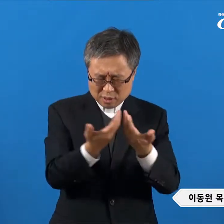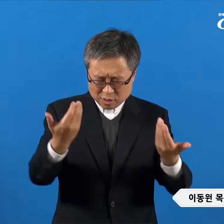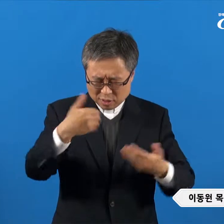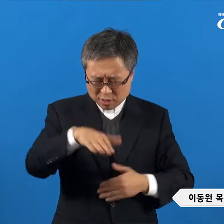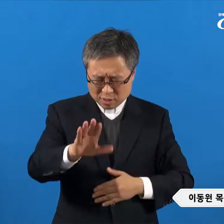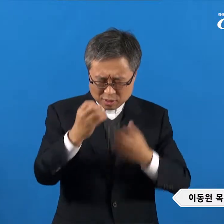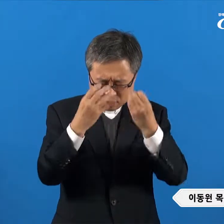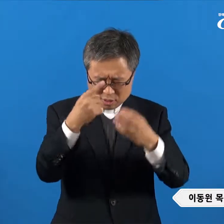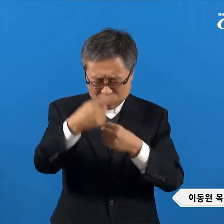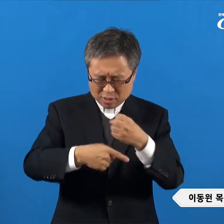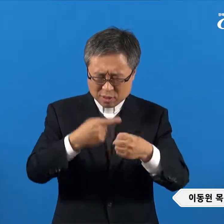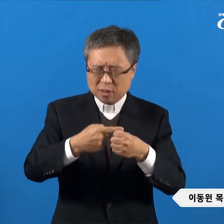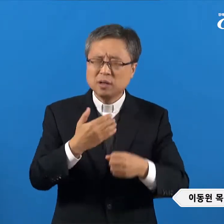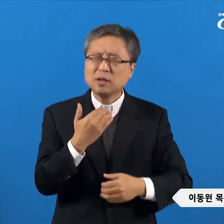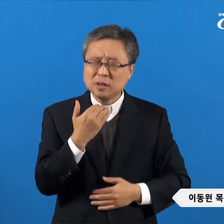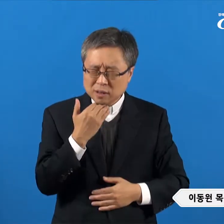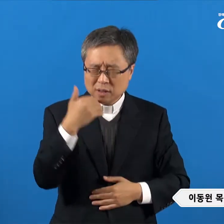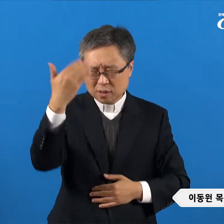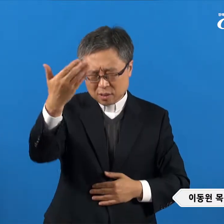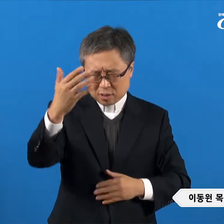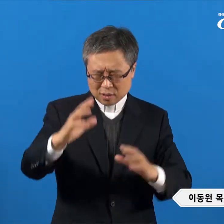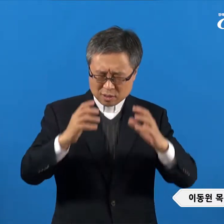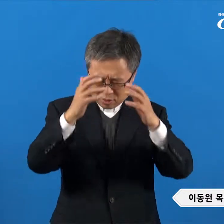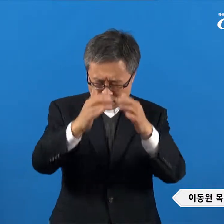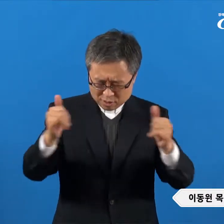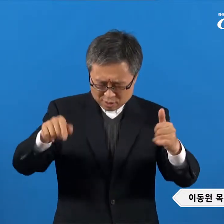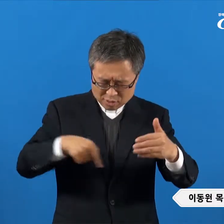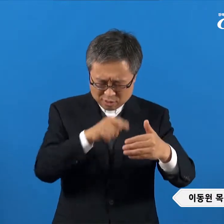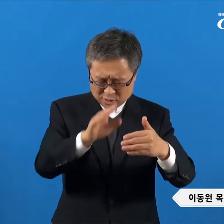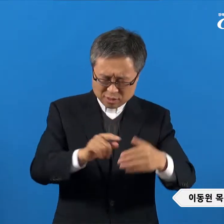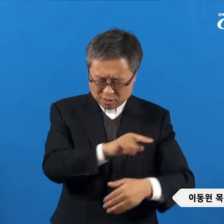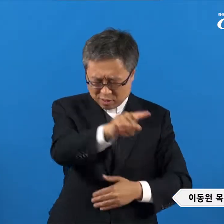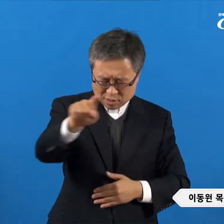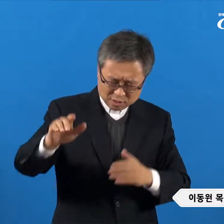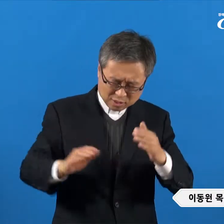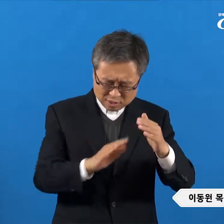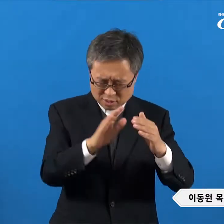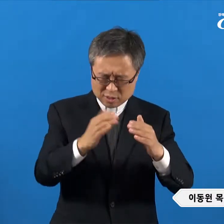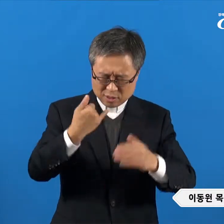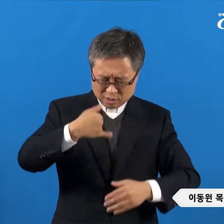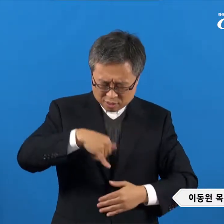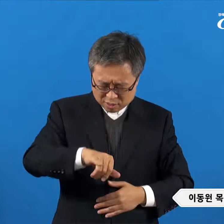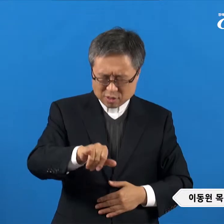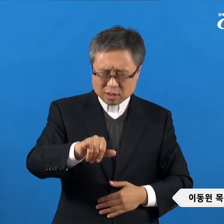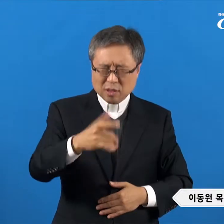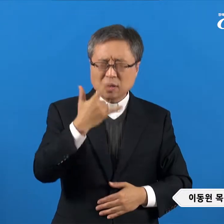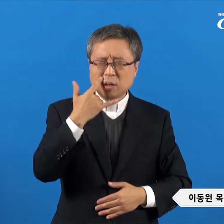그리고 새해를 기다리는 당신의 백성들 가운데 저들의 가정, 자녀, 부모님들,